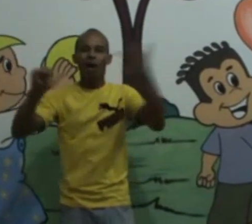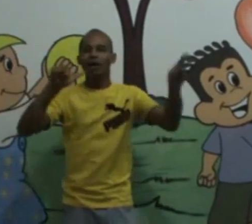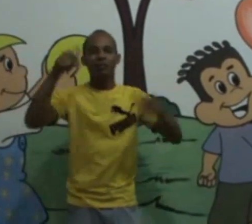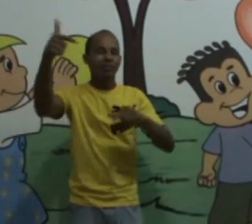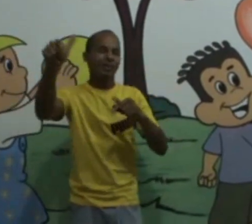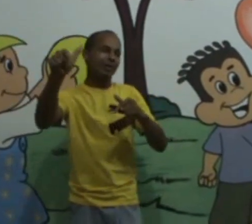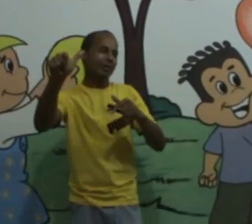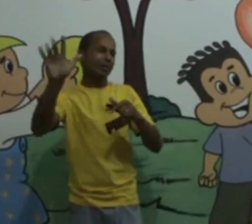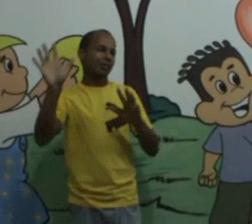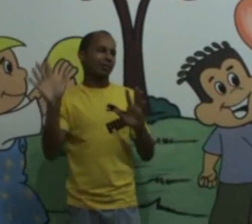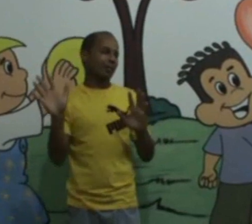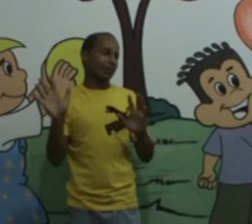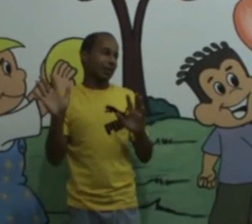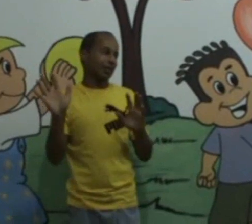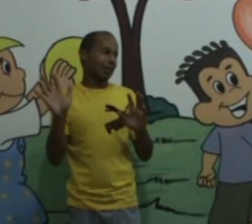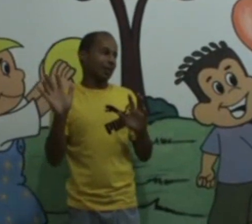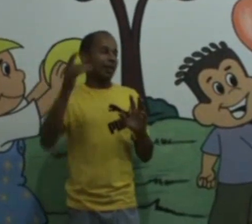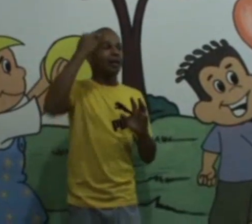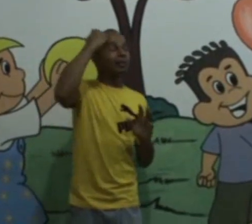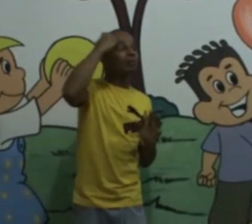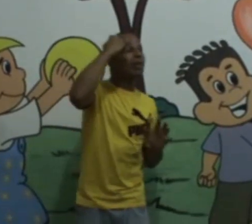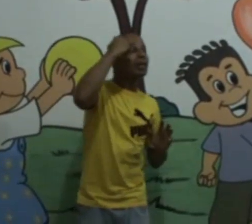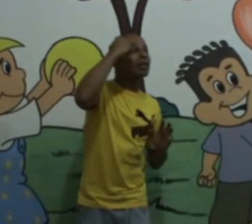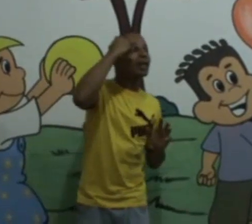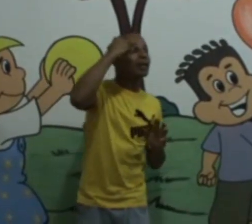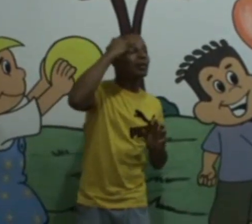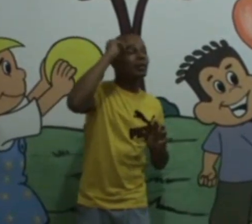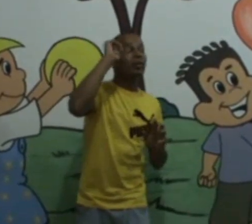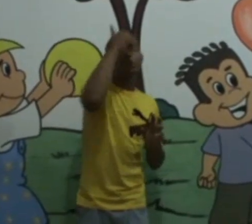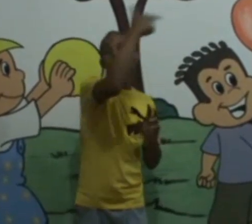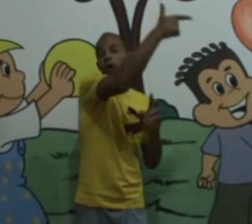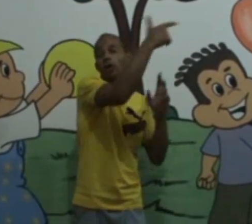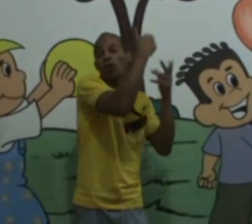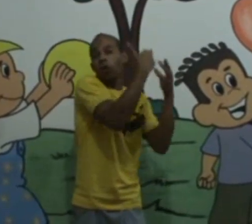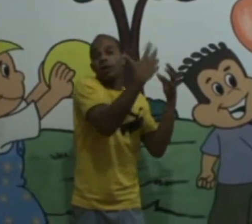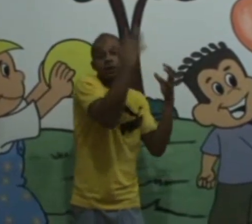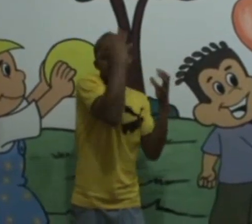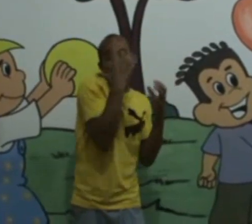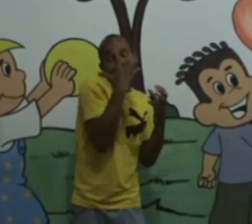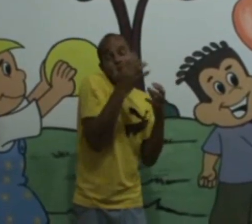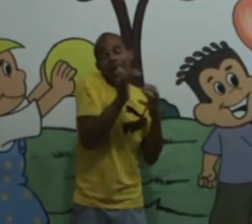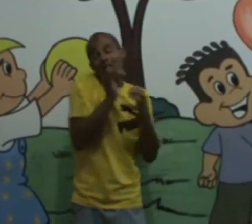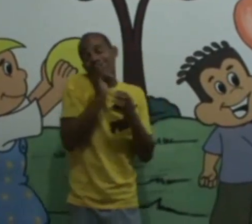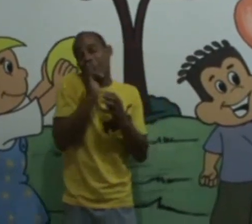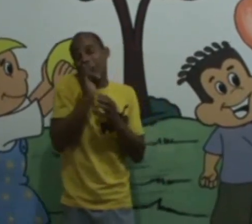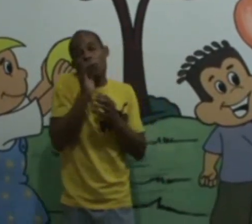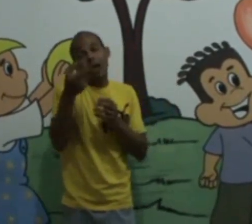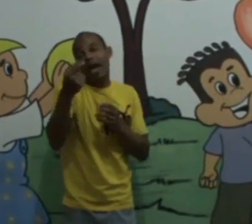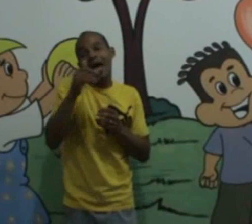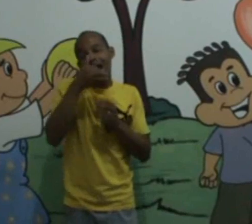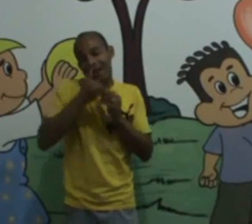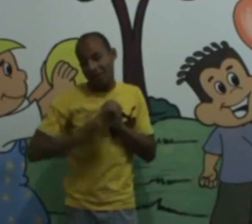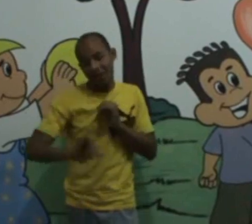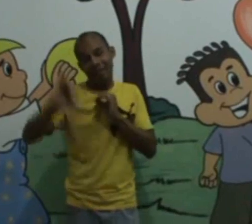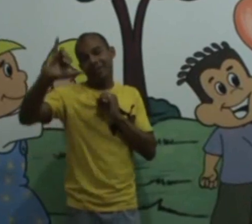chato, várias coisas, vários assuntos sérios. Elefantes, por exemplo.